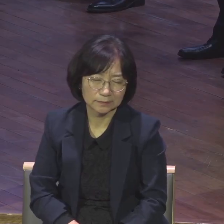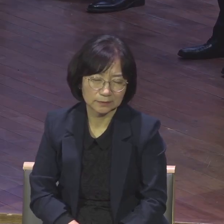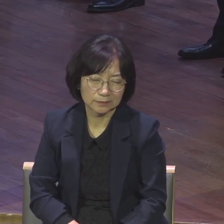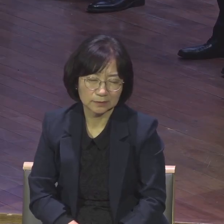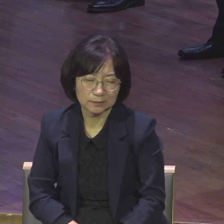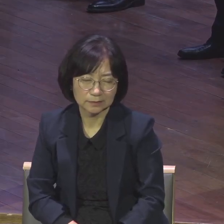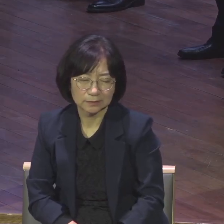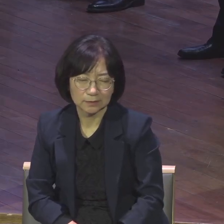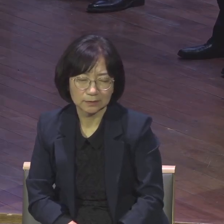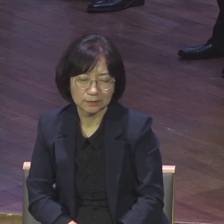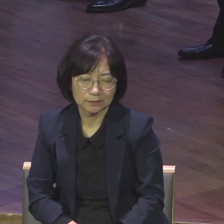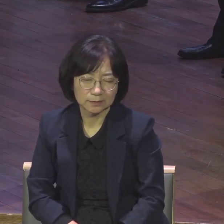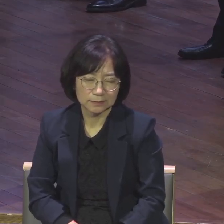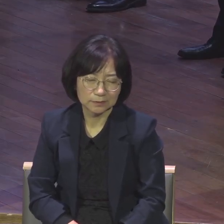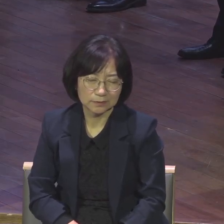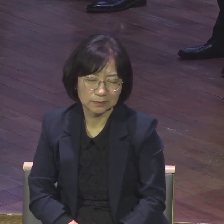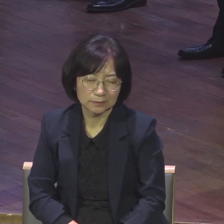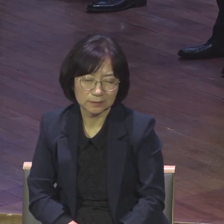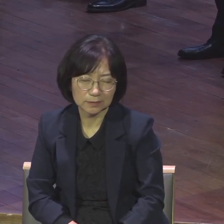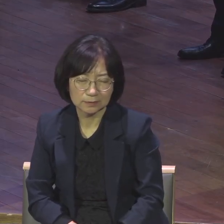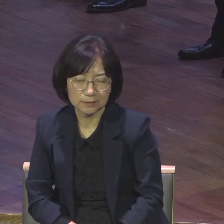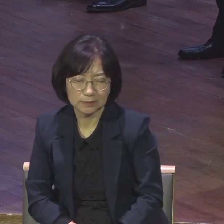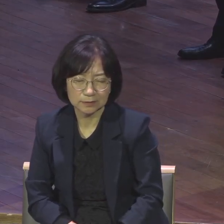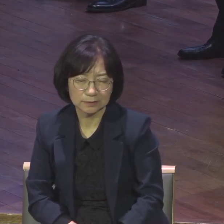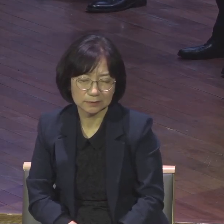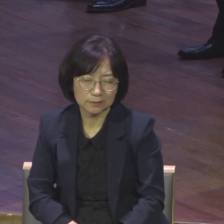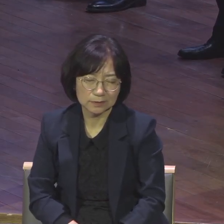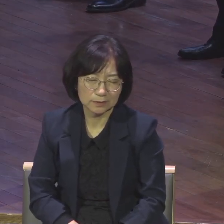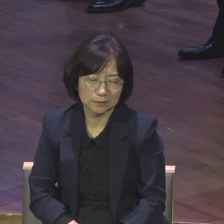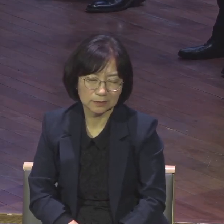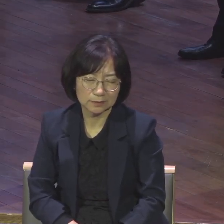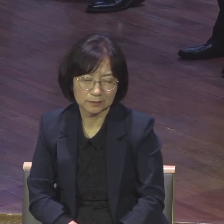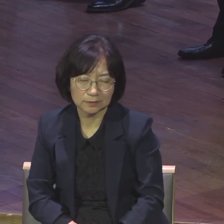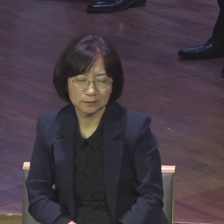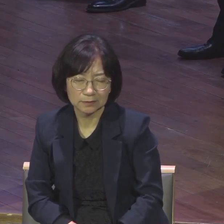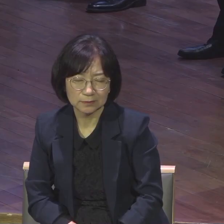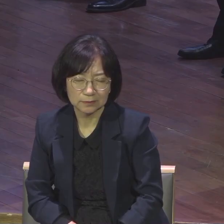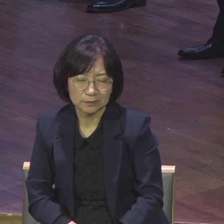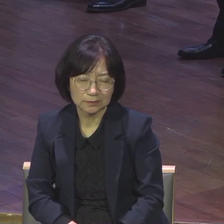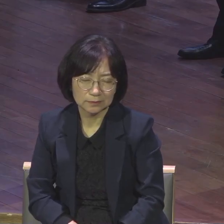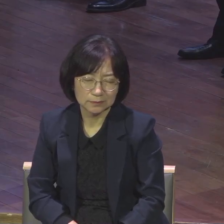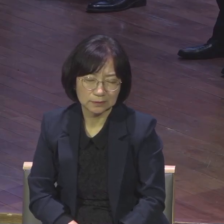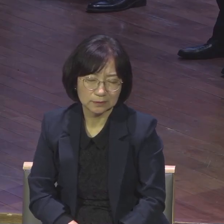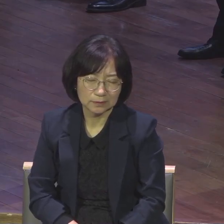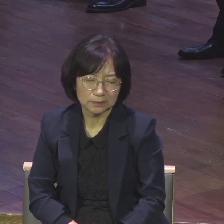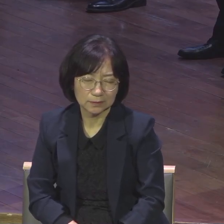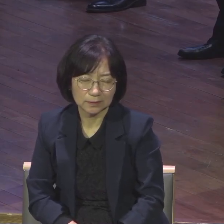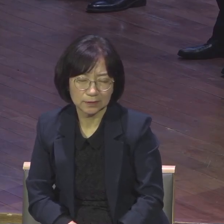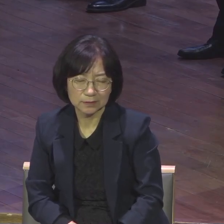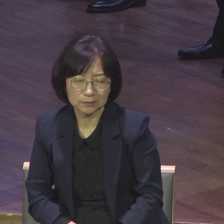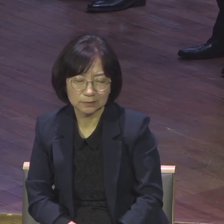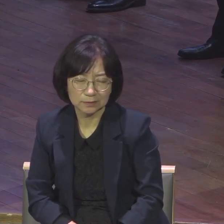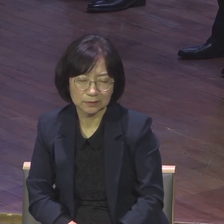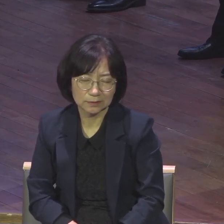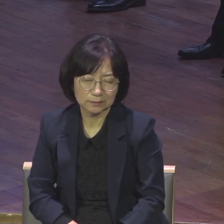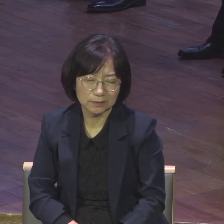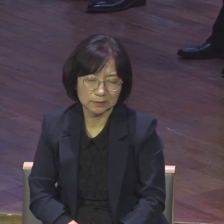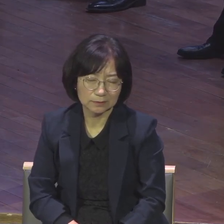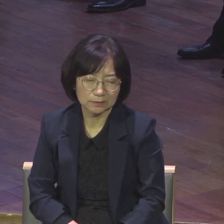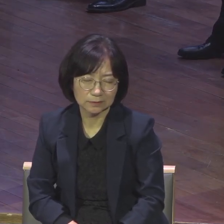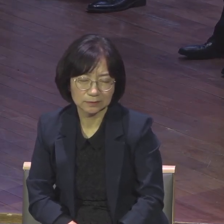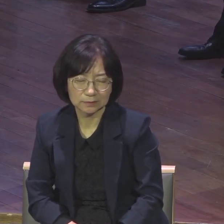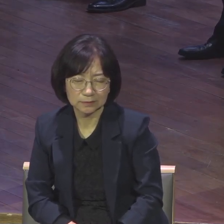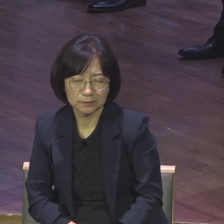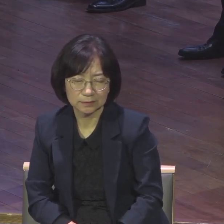앞에 완전히 무너지고 결박되고 떠나가게 하여 주옵소서. 하나님 이 시간 우리 하나님께서 이